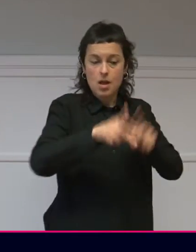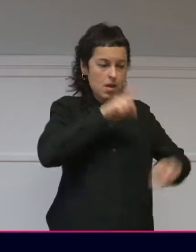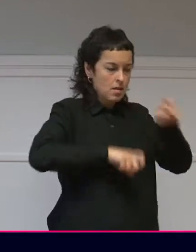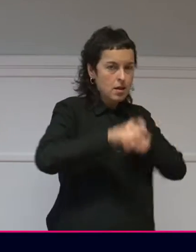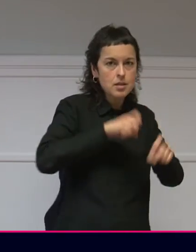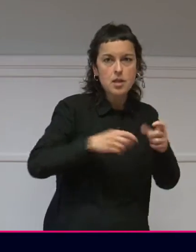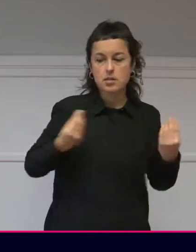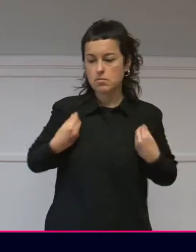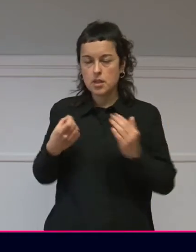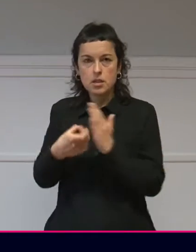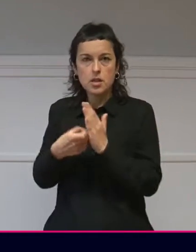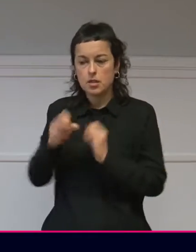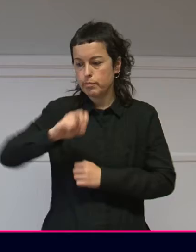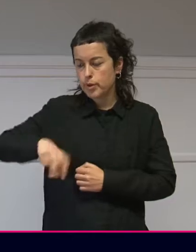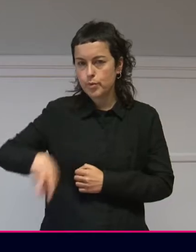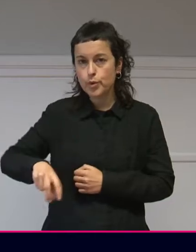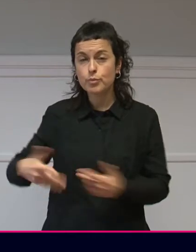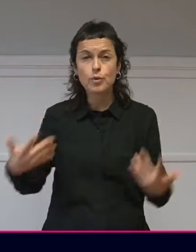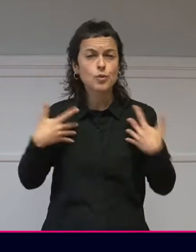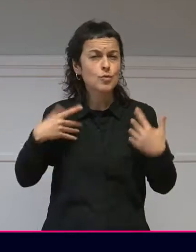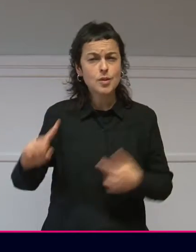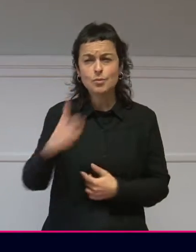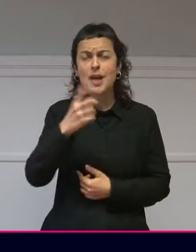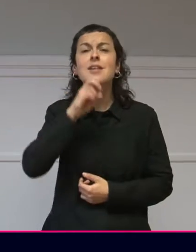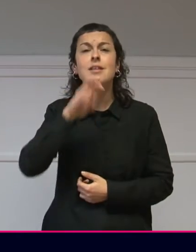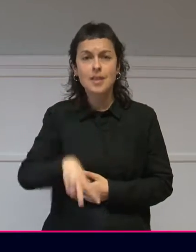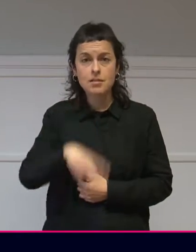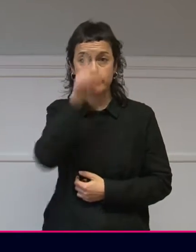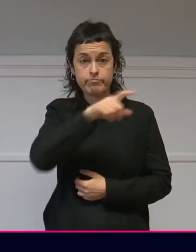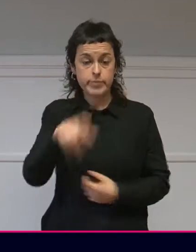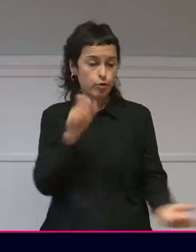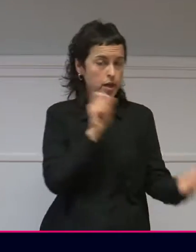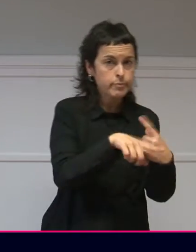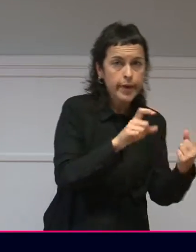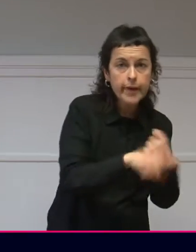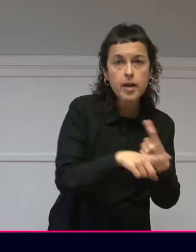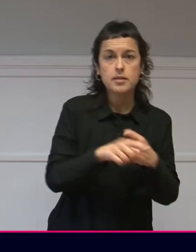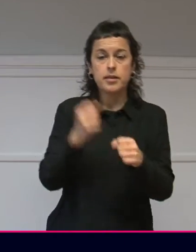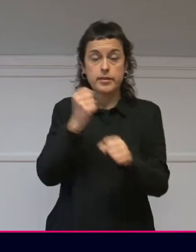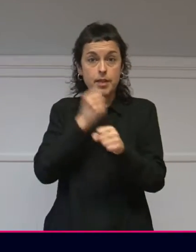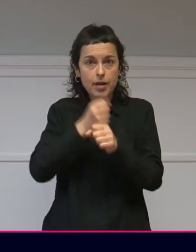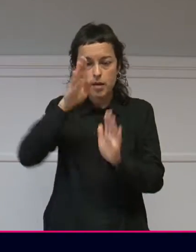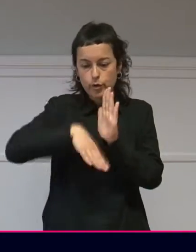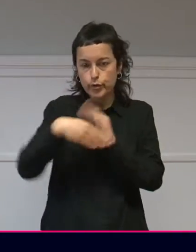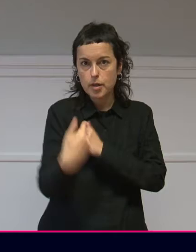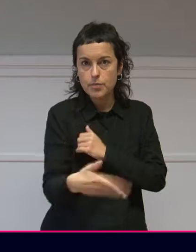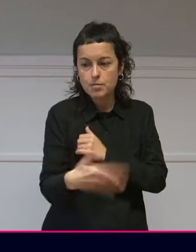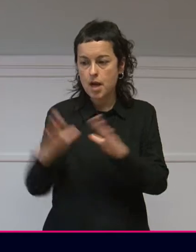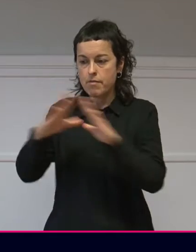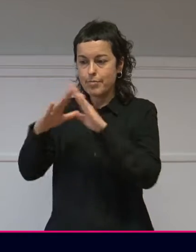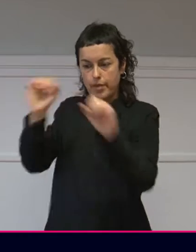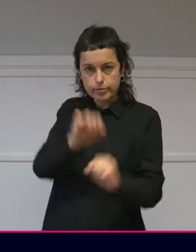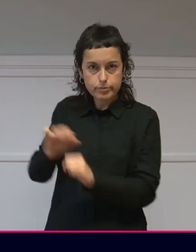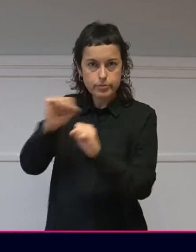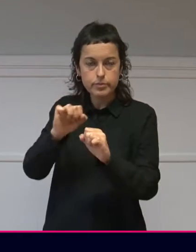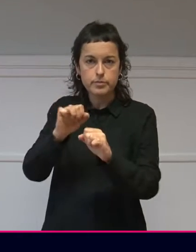atzerakada eta bizimoduaren prekarizazioa. Migratzaileak, langile prekarioak, feministak eta horien aldeztaileak dira